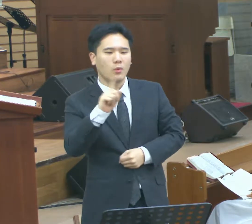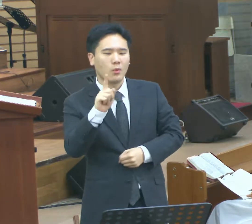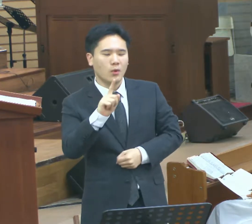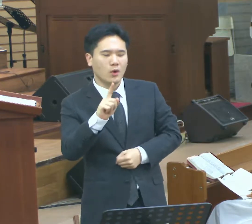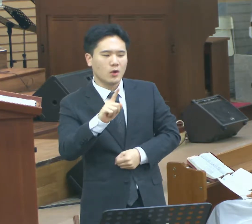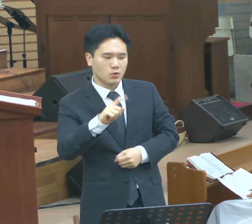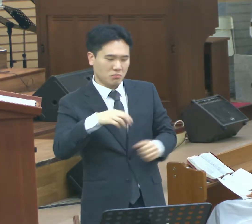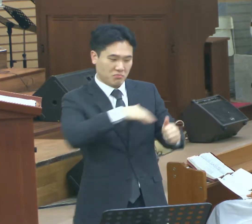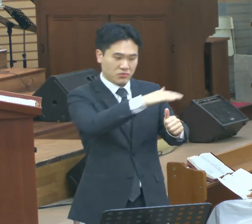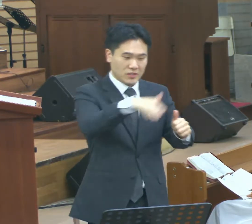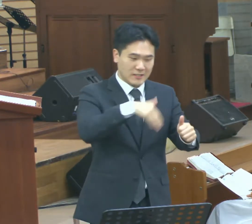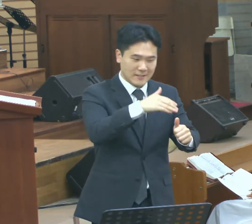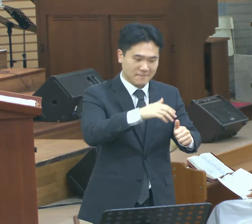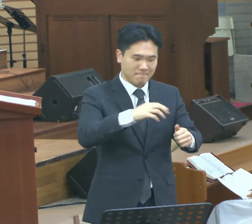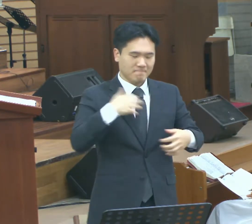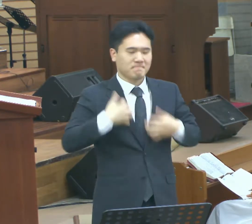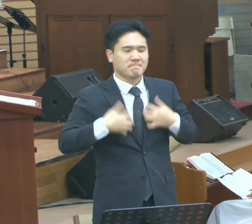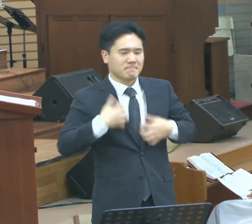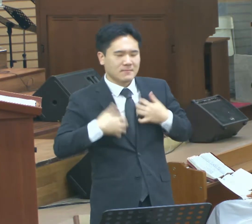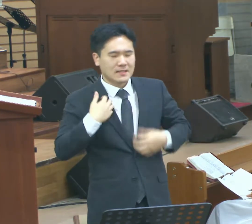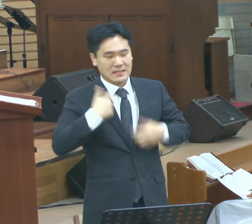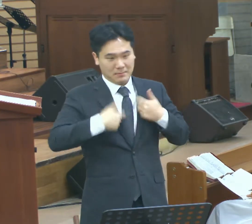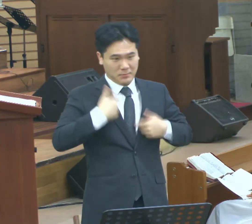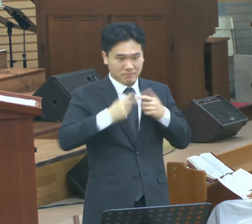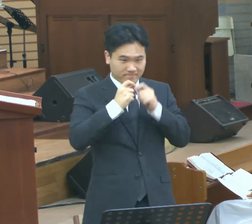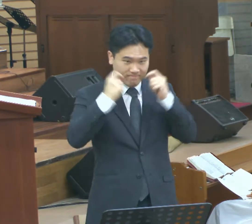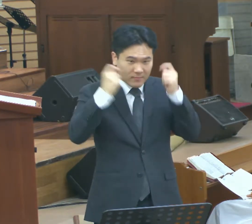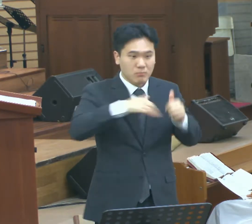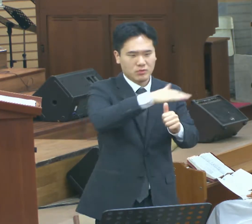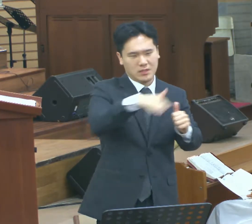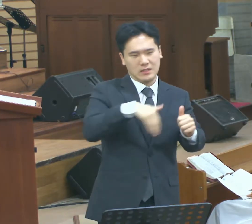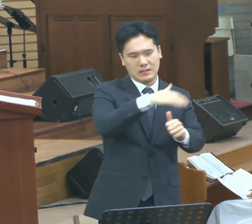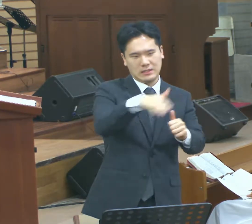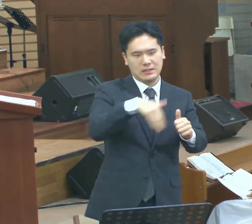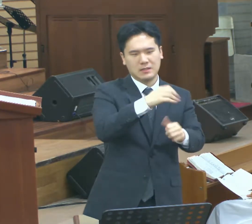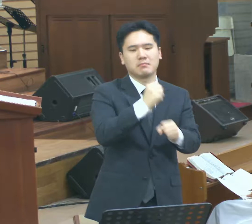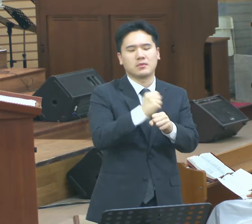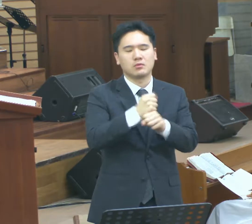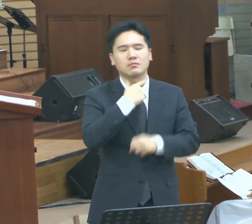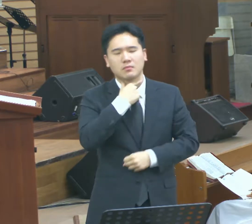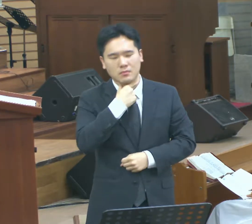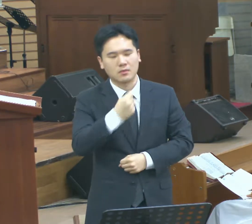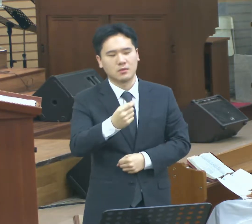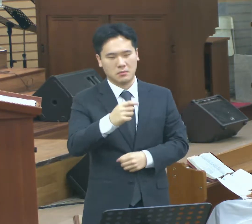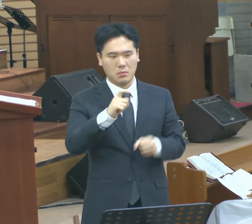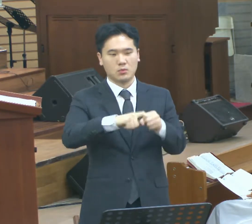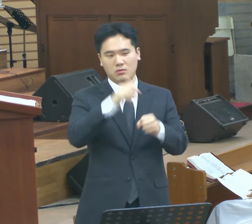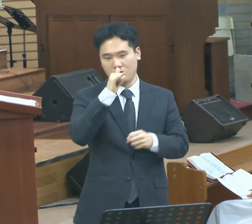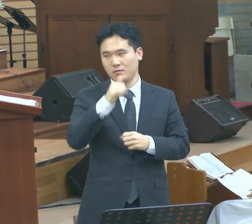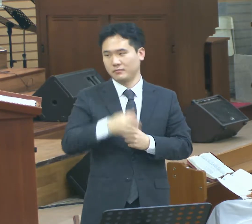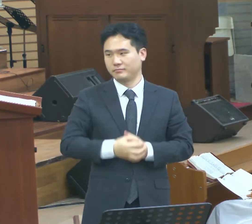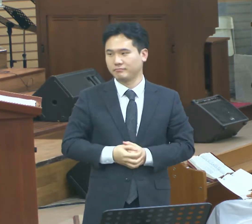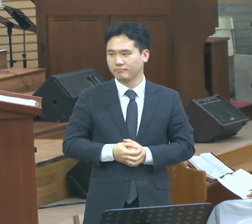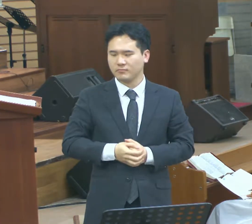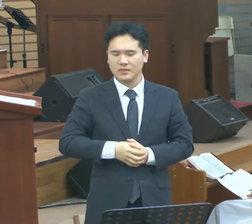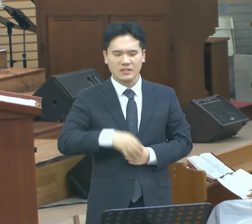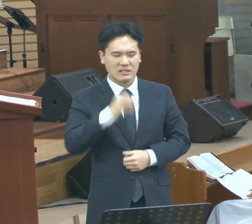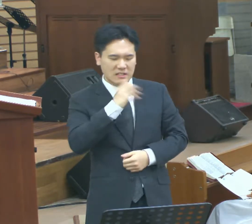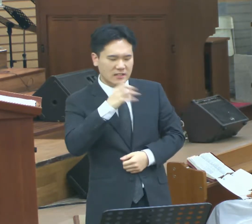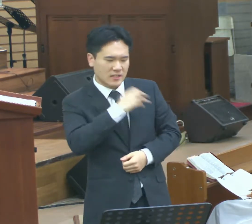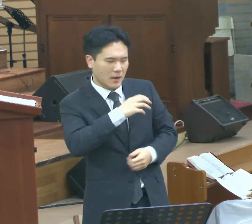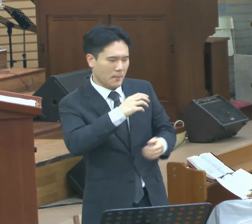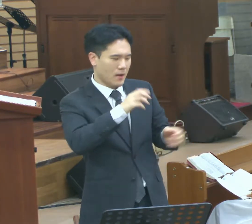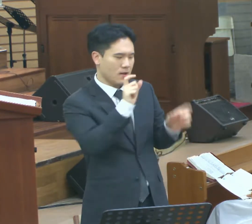방법이 있어요. 앞에 시와 연결되어 있을 수 있는 가능성이 있는 거예요. 대여를 할 때 그냥 막 흩어갖고